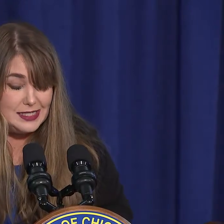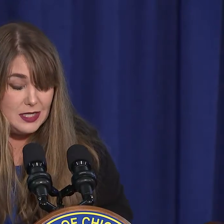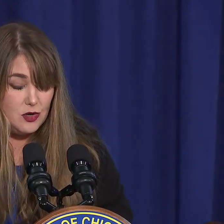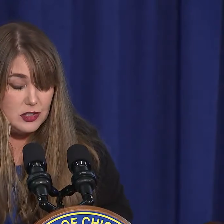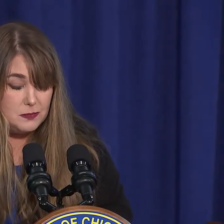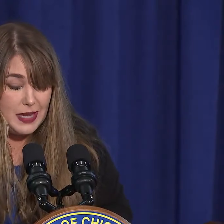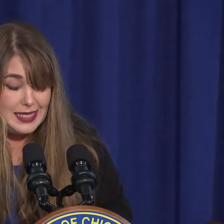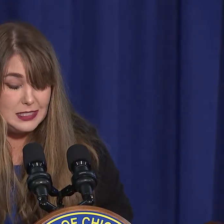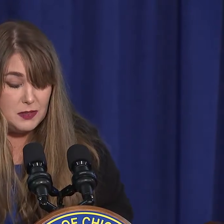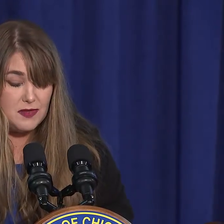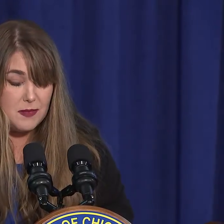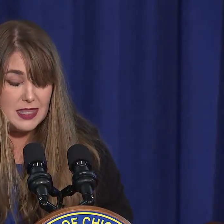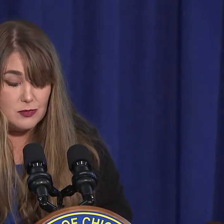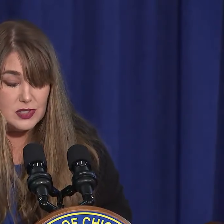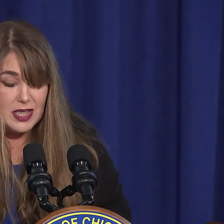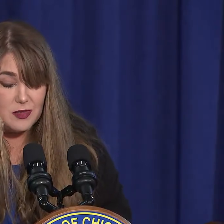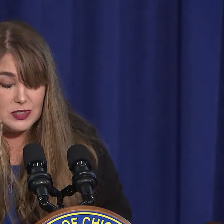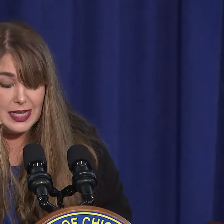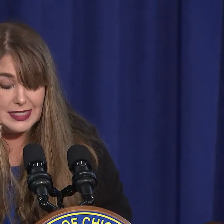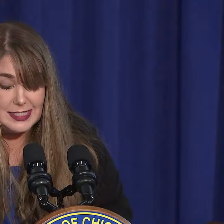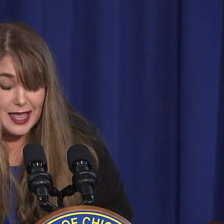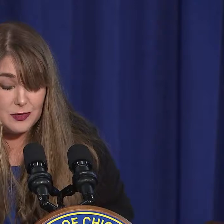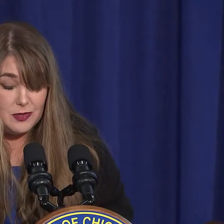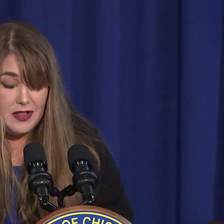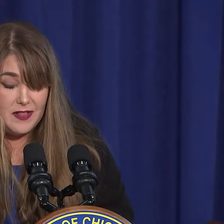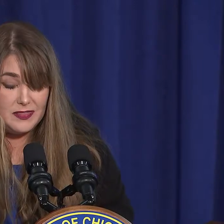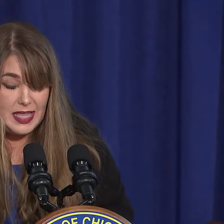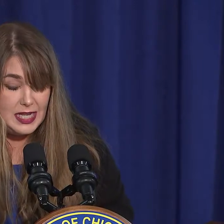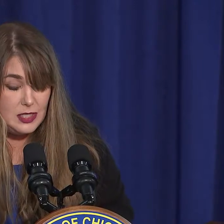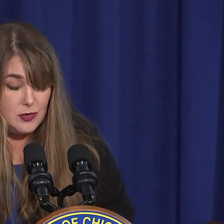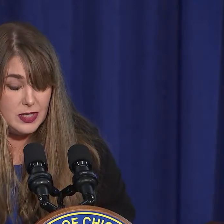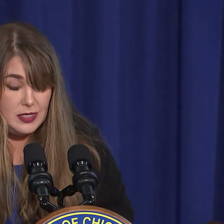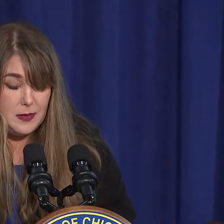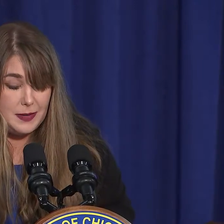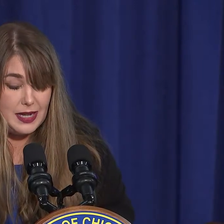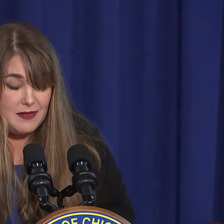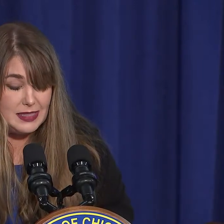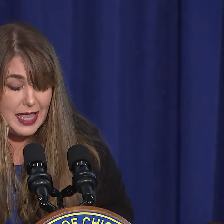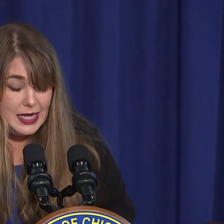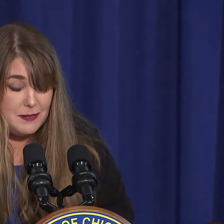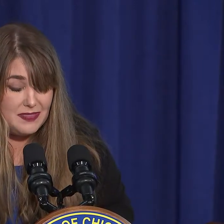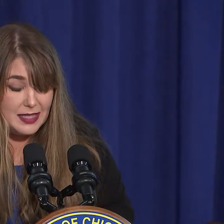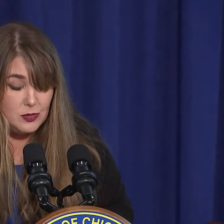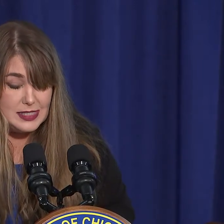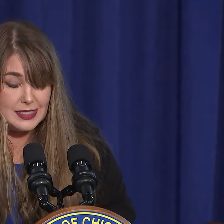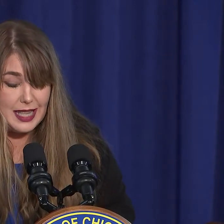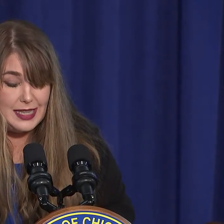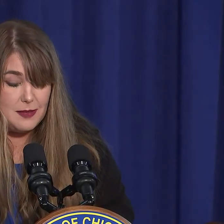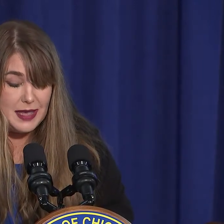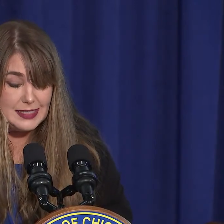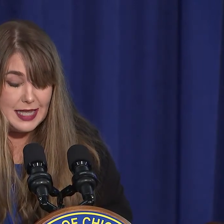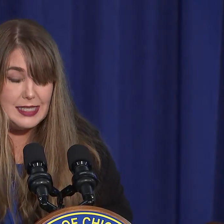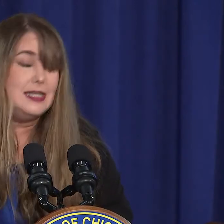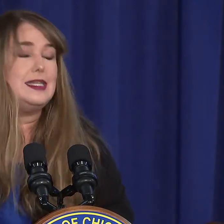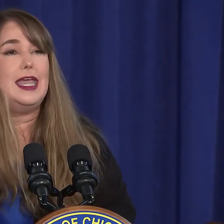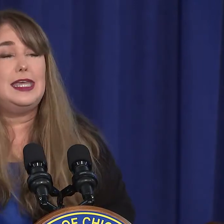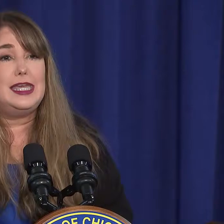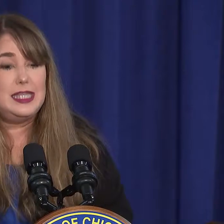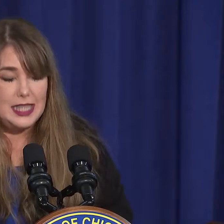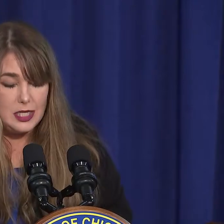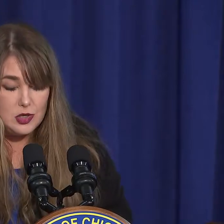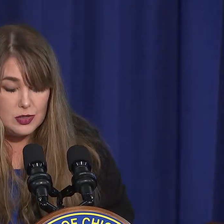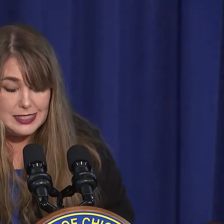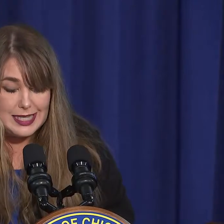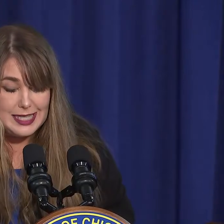para alinearse con los planes previamente anunciados del Estado de Illinois para levantar el mandato estatal de mascarillas